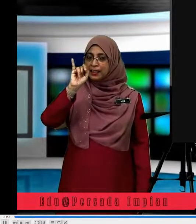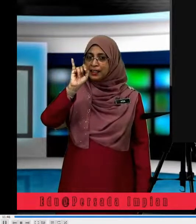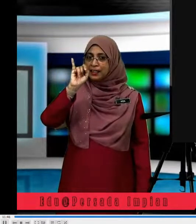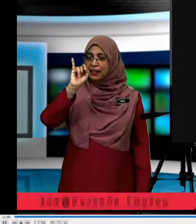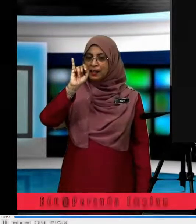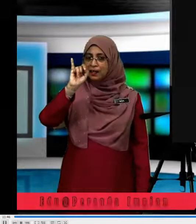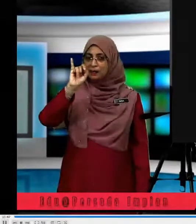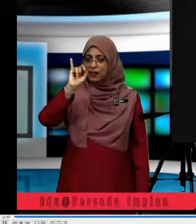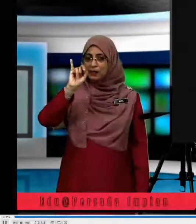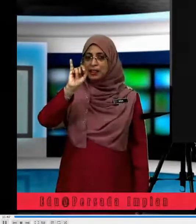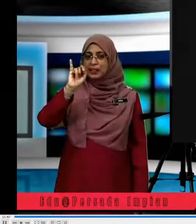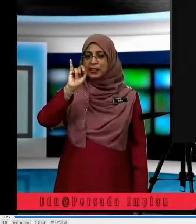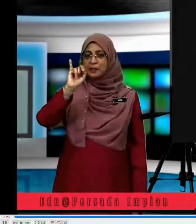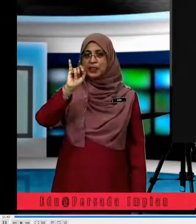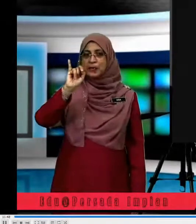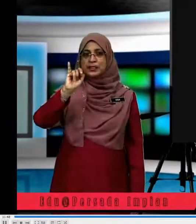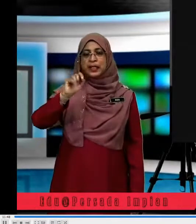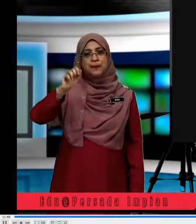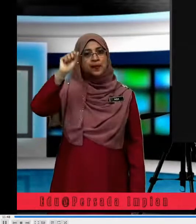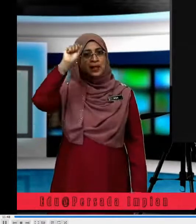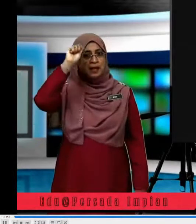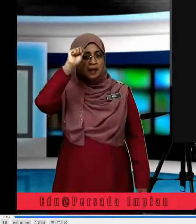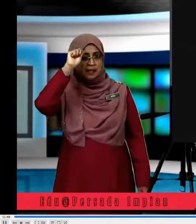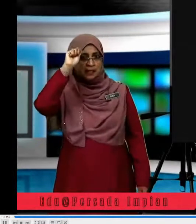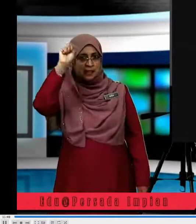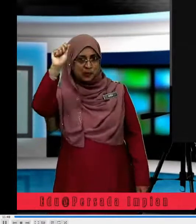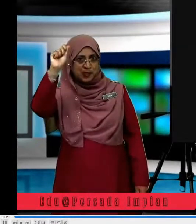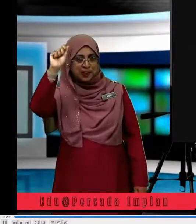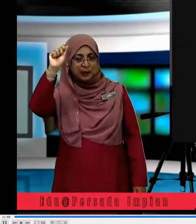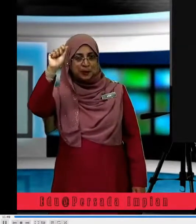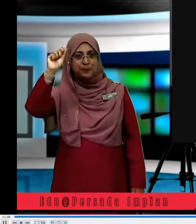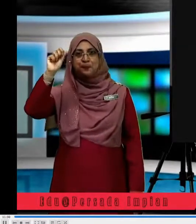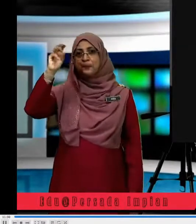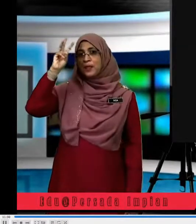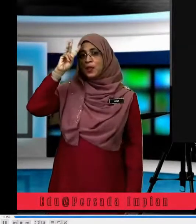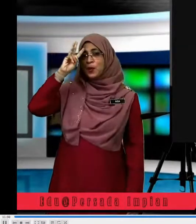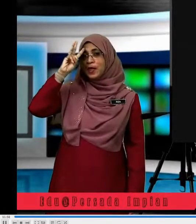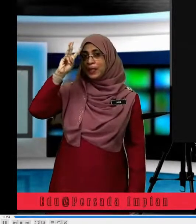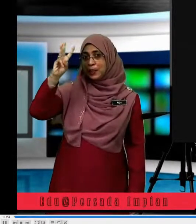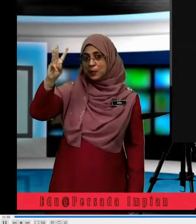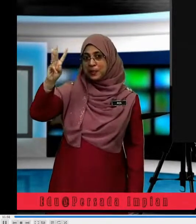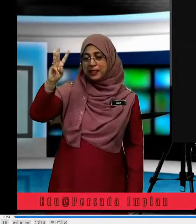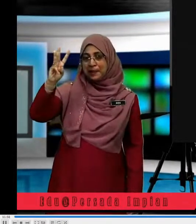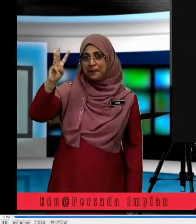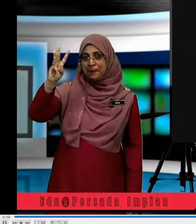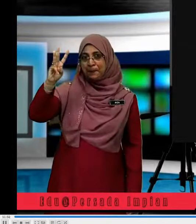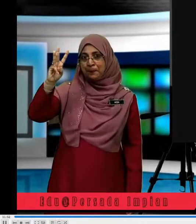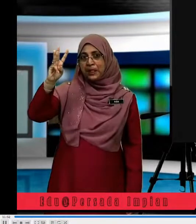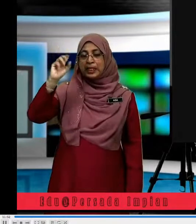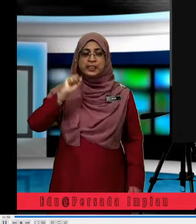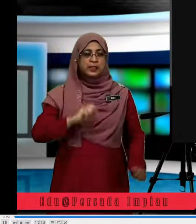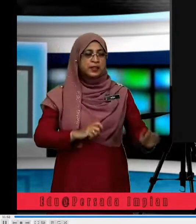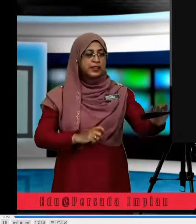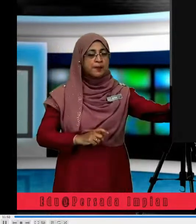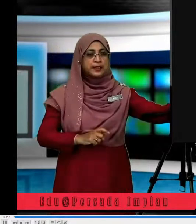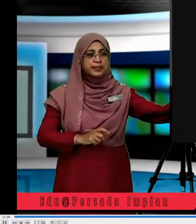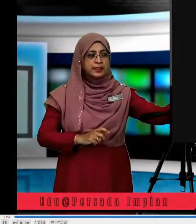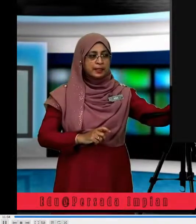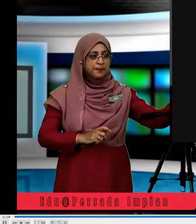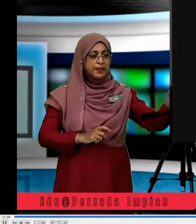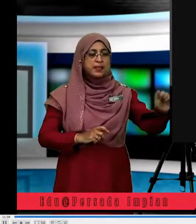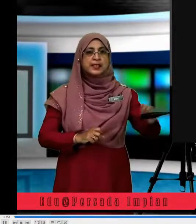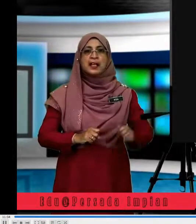itulah cara menjawab sana Assalamualaikum Waalaikumsalam terusnya Ucapan